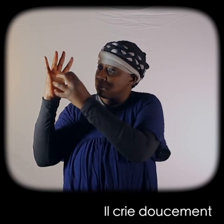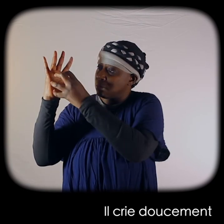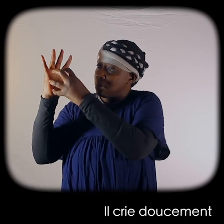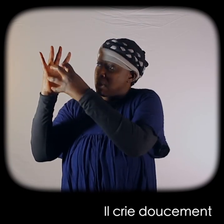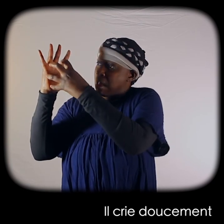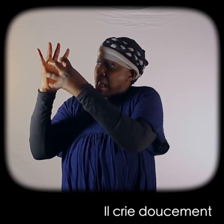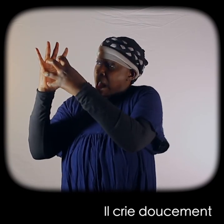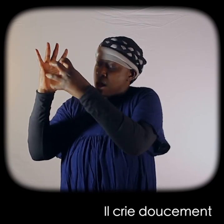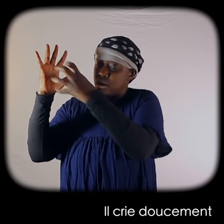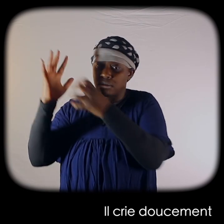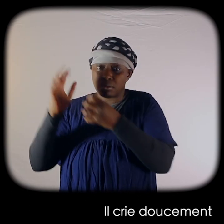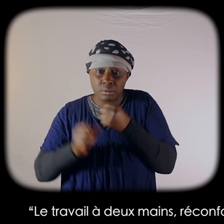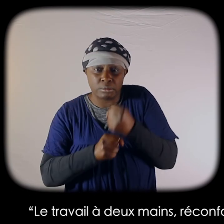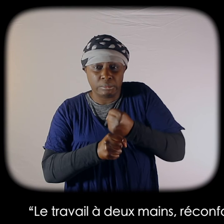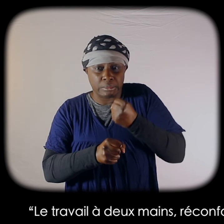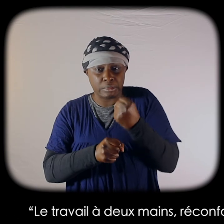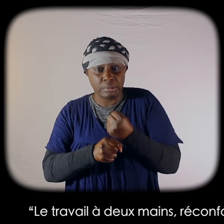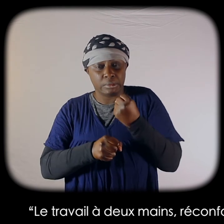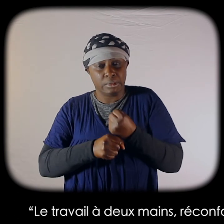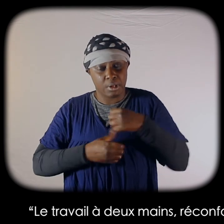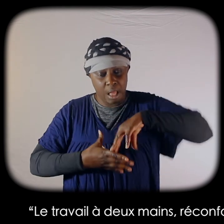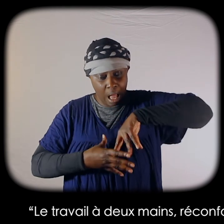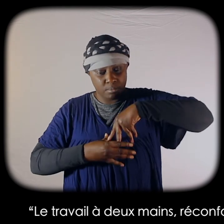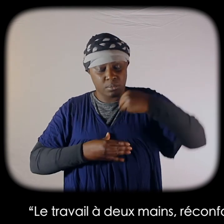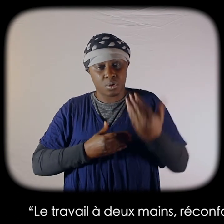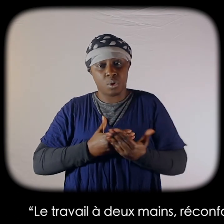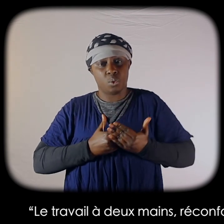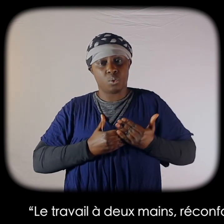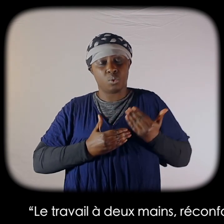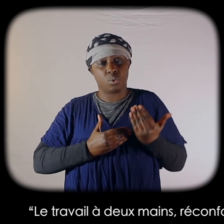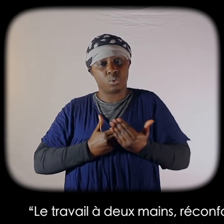双手劳动，慰藉心灵。